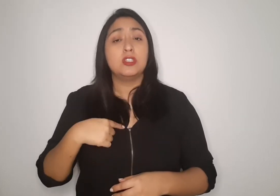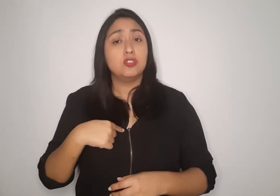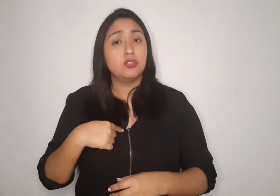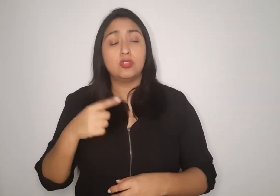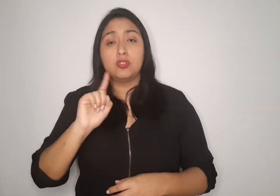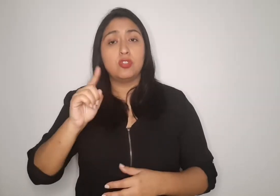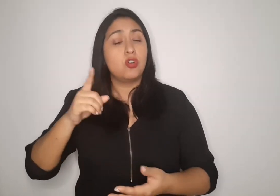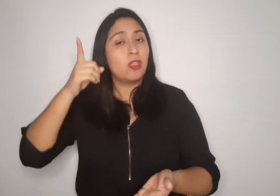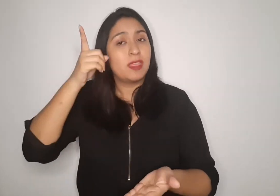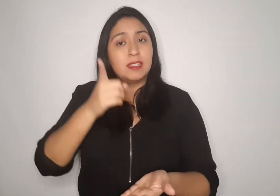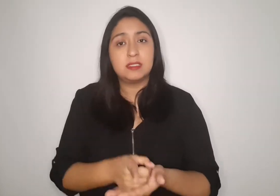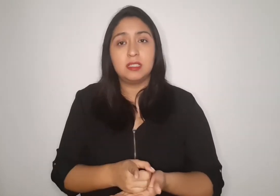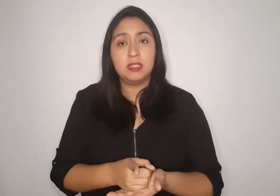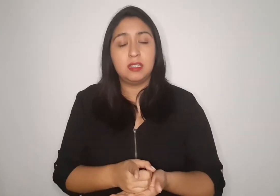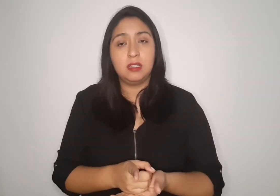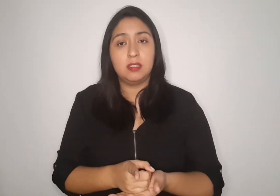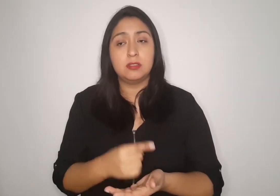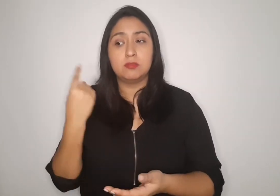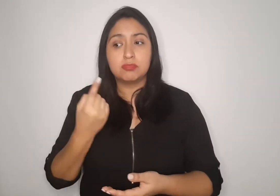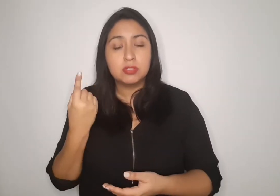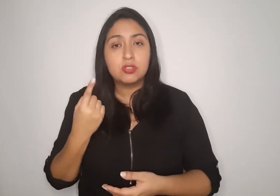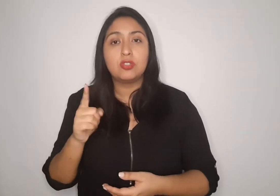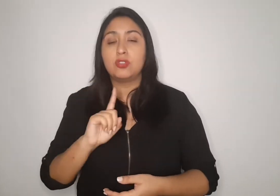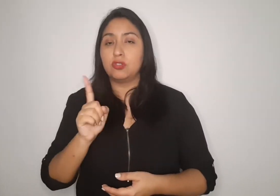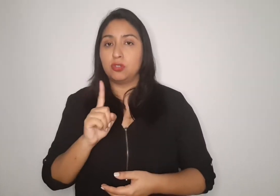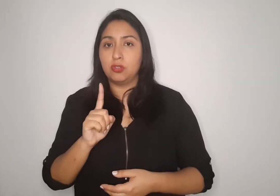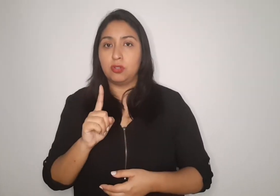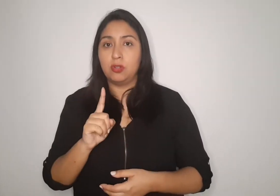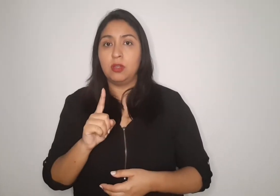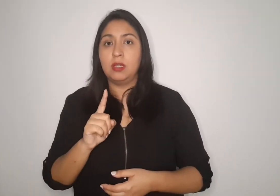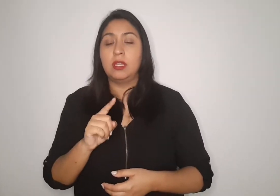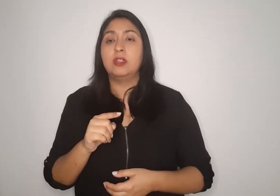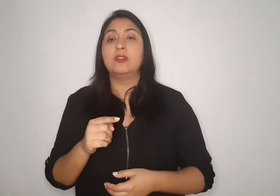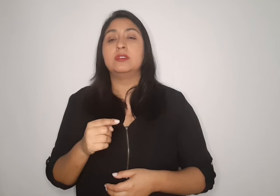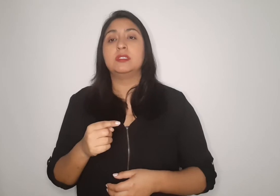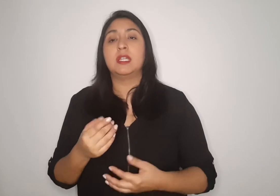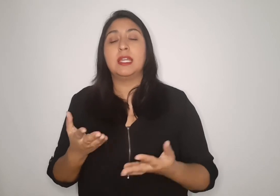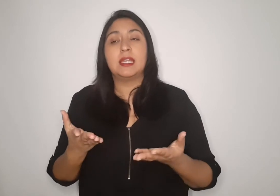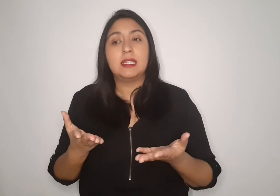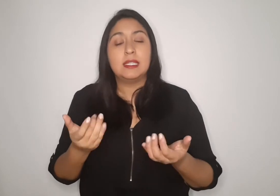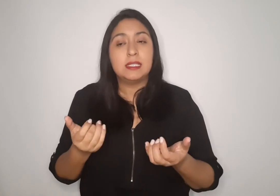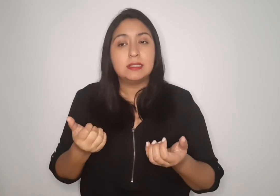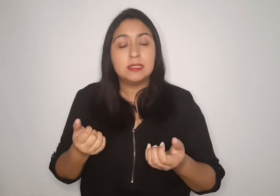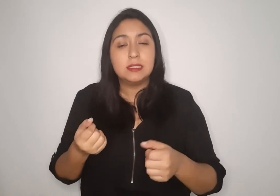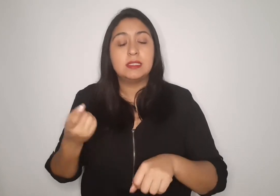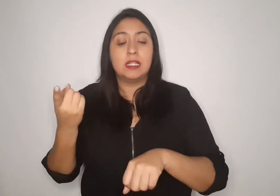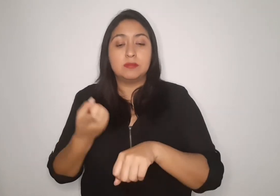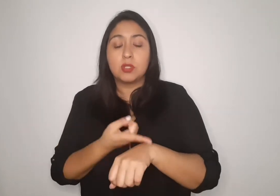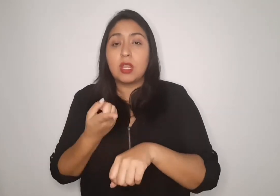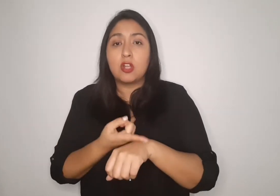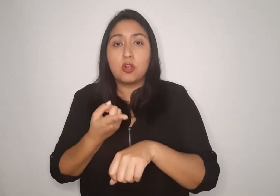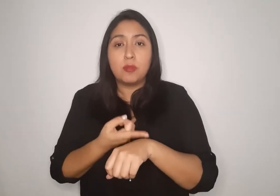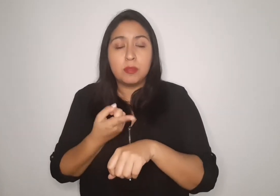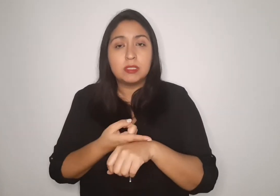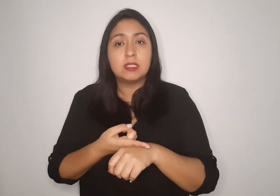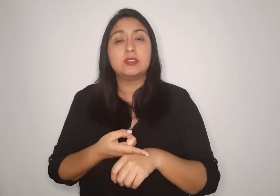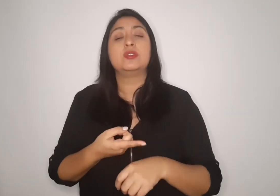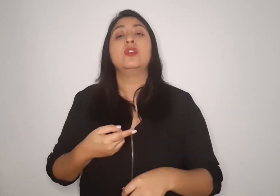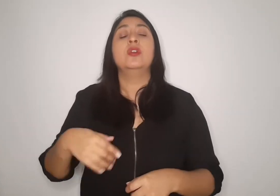ejecutó esto. Y solicité ir a una conversación profunda con Juana Payalev, directora del Museo Mapuche de